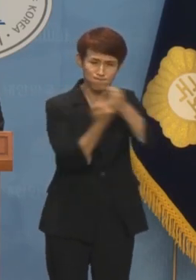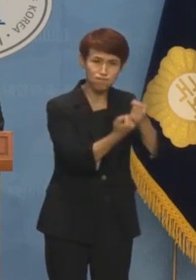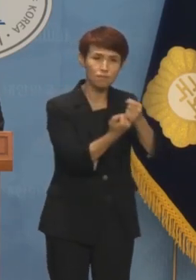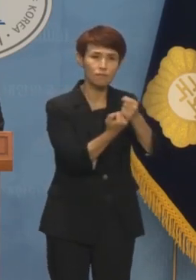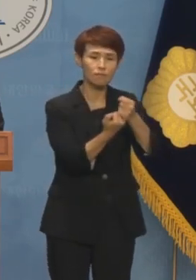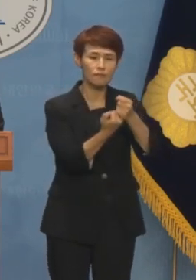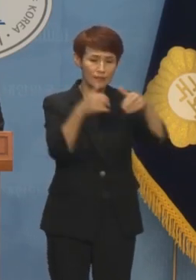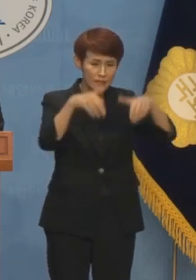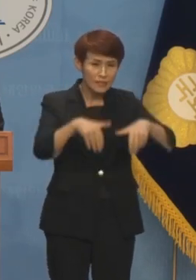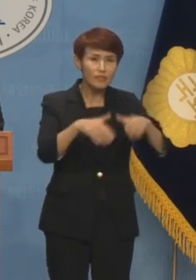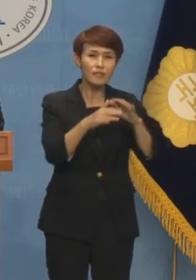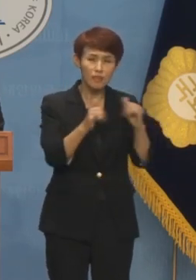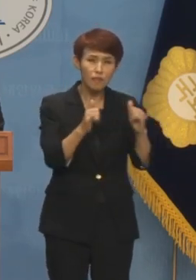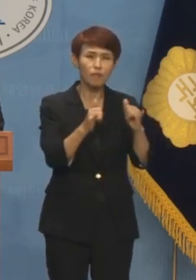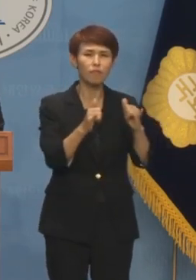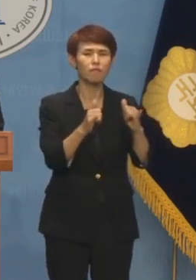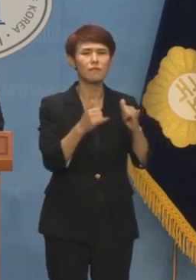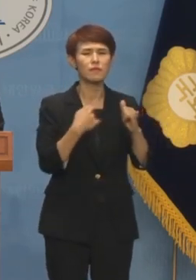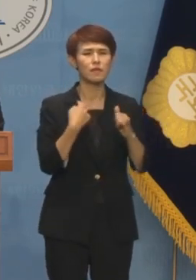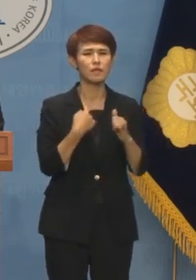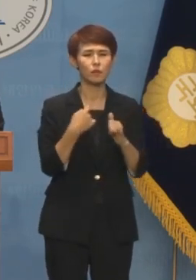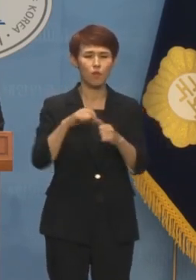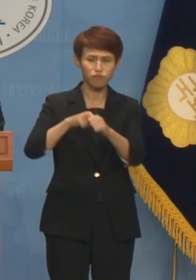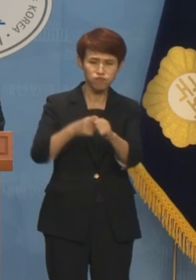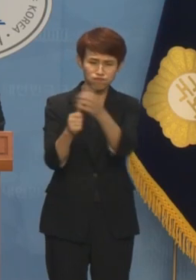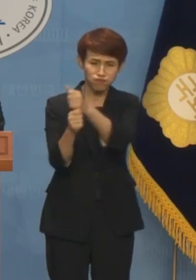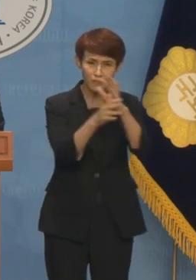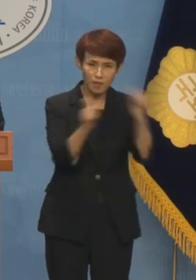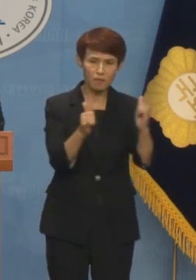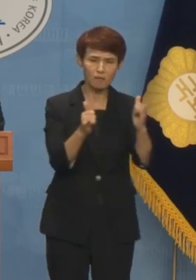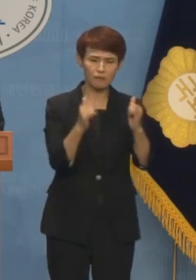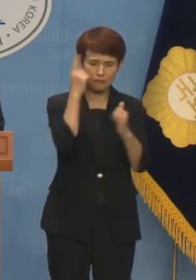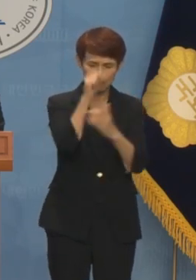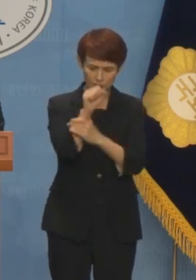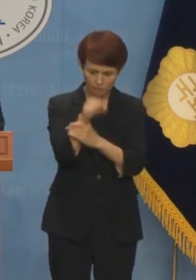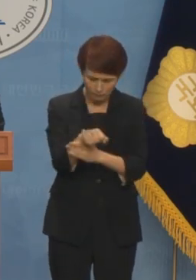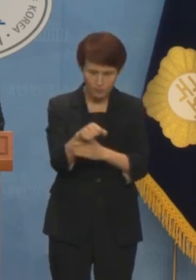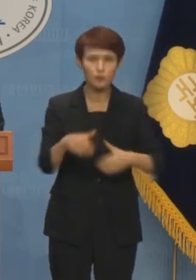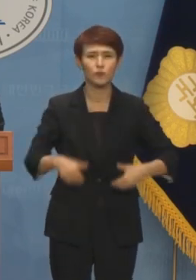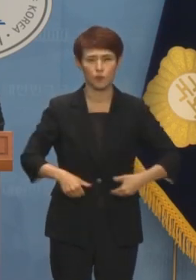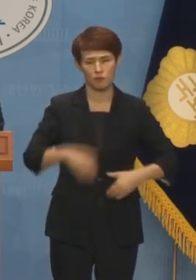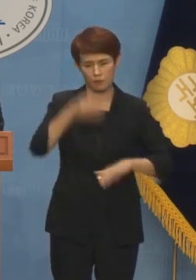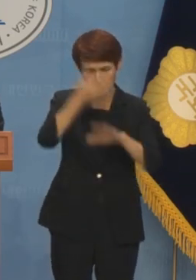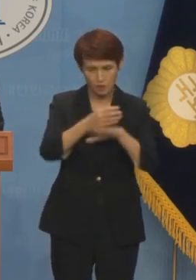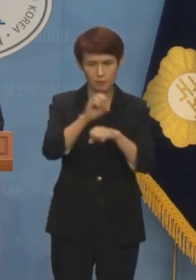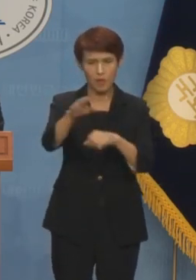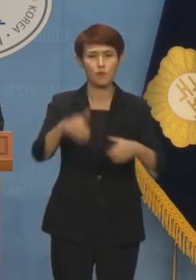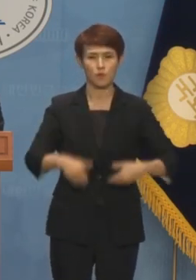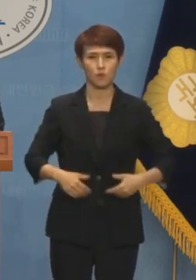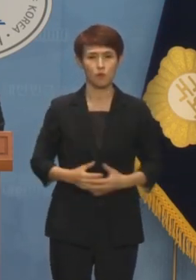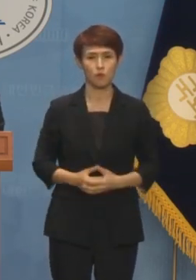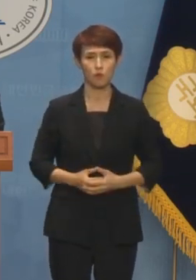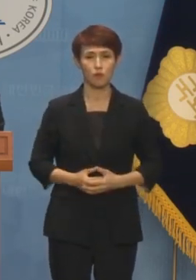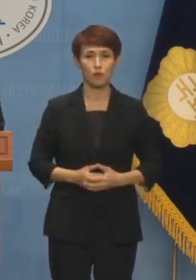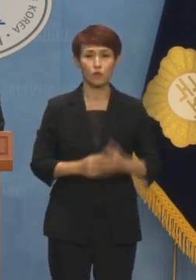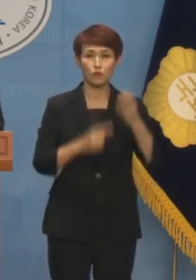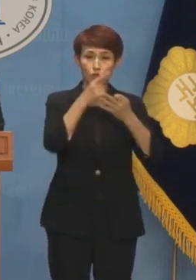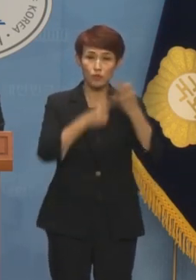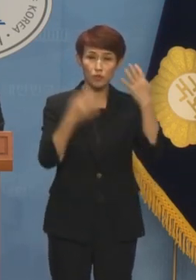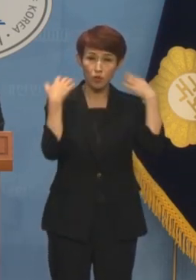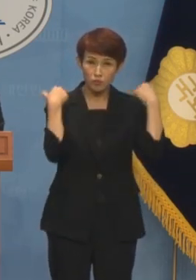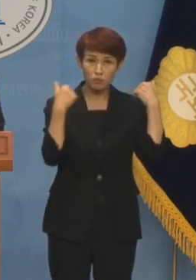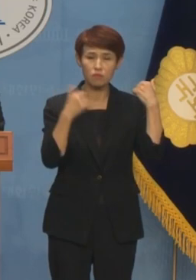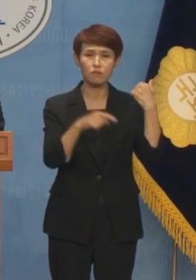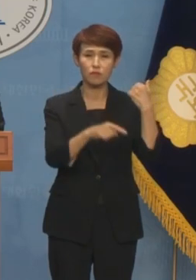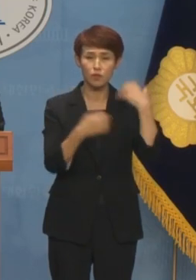앞에 고개 숙여 사죄해야 합니다. 윤석열 정부가 임시정부의 법통을 잇는 대한민국 정부가